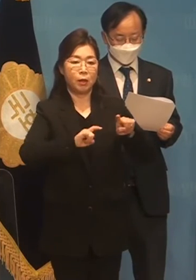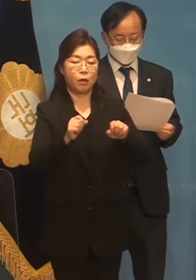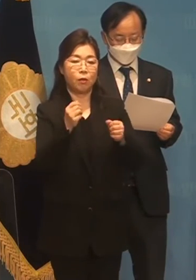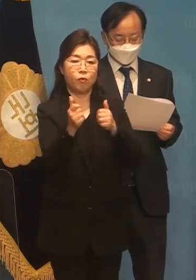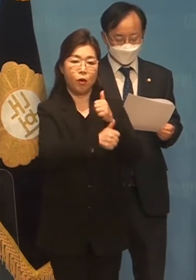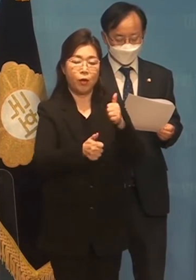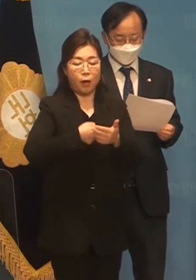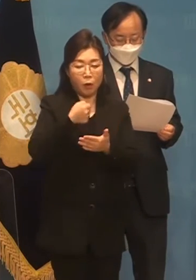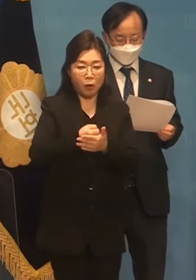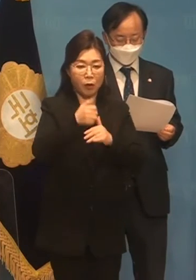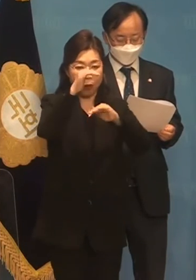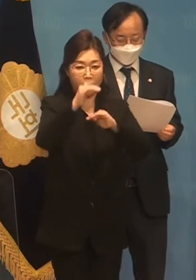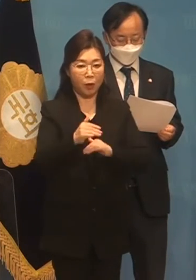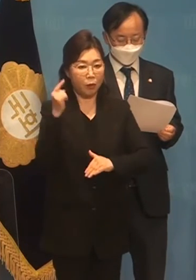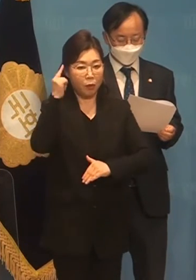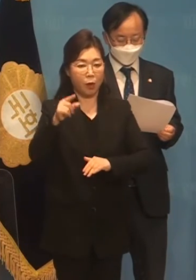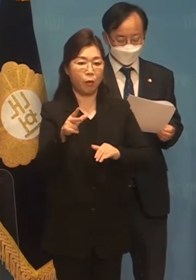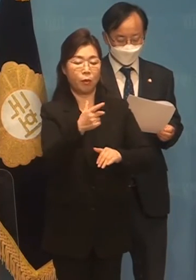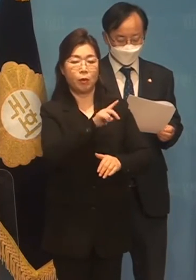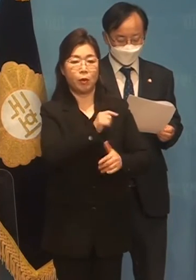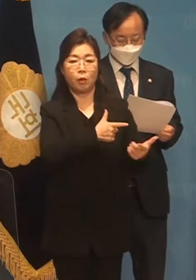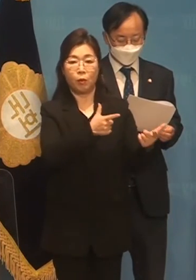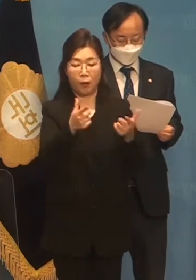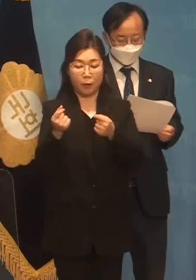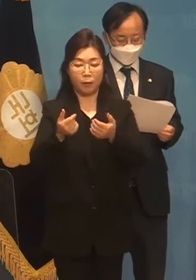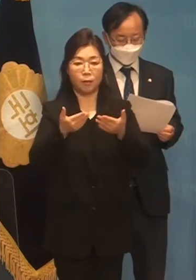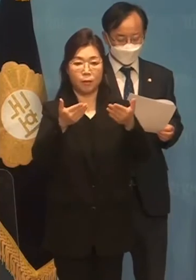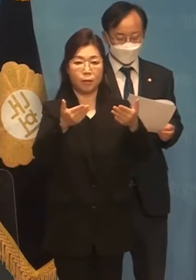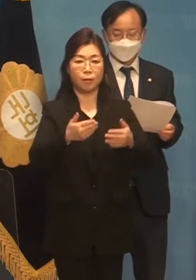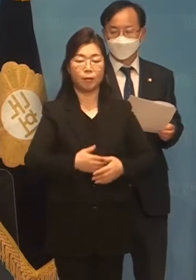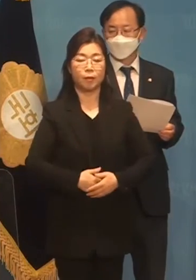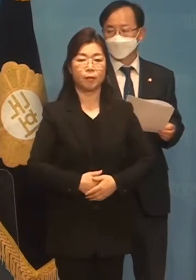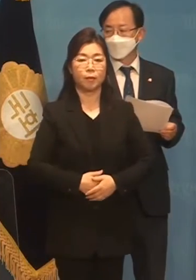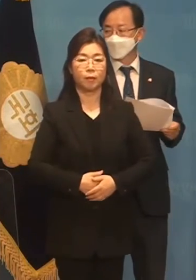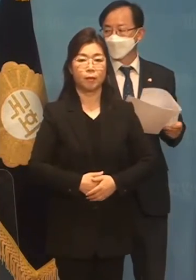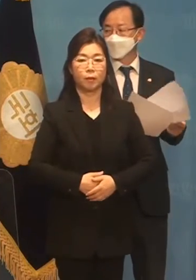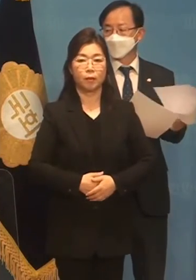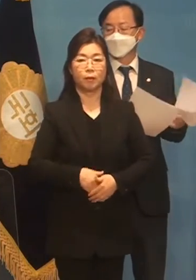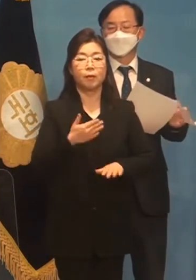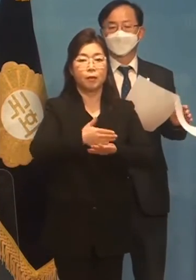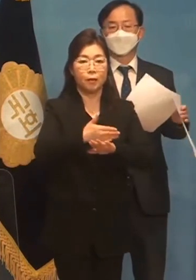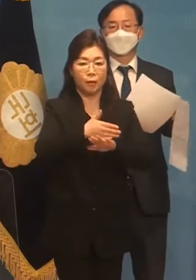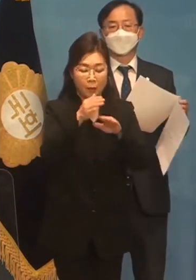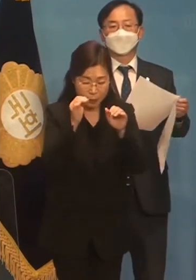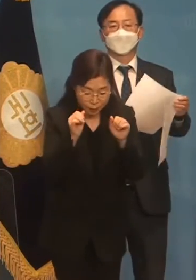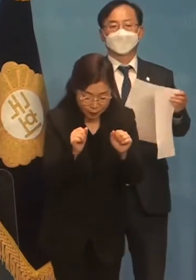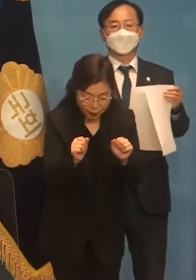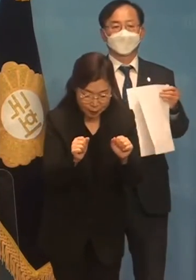민생실천위원회 결의안 공동발의 의원일동. 고맙습니다.